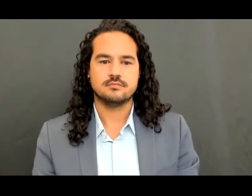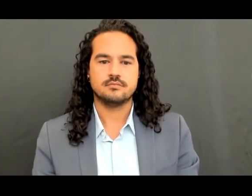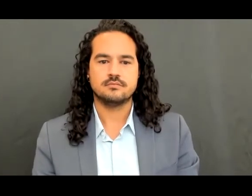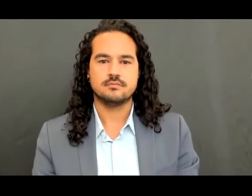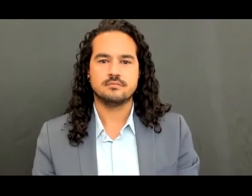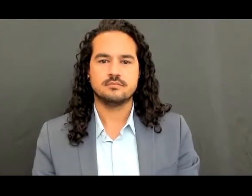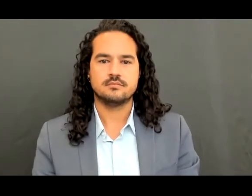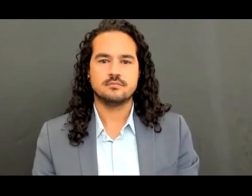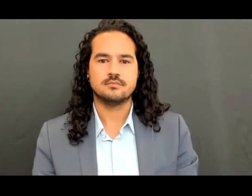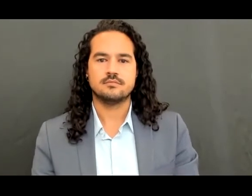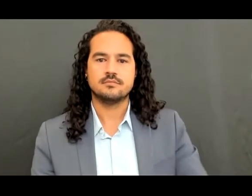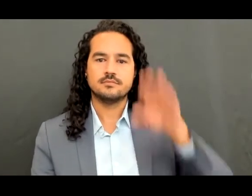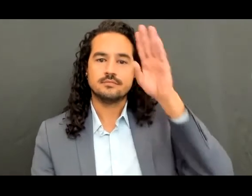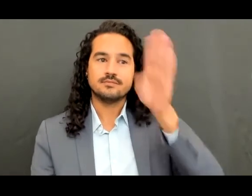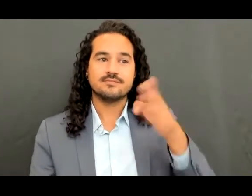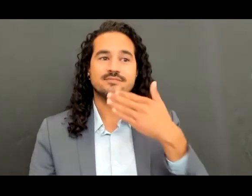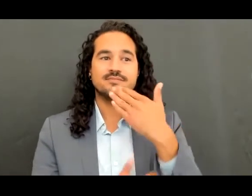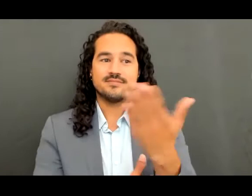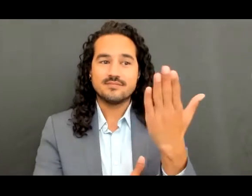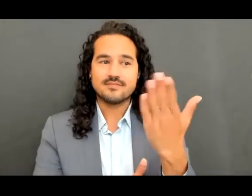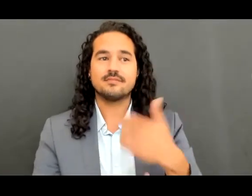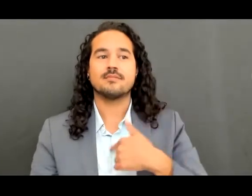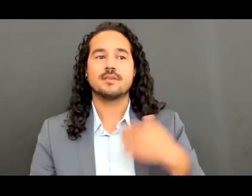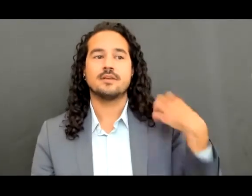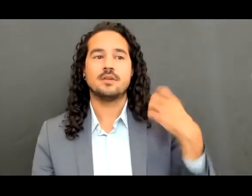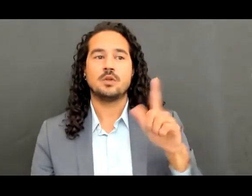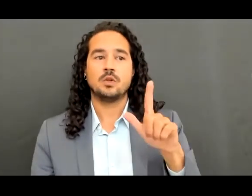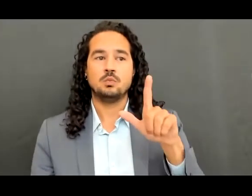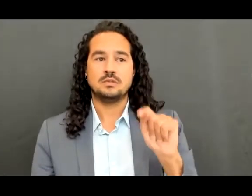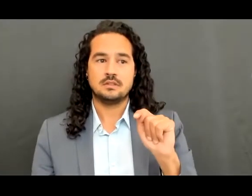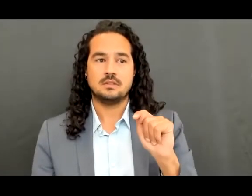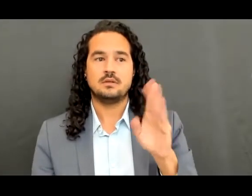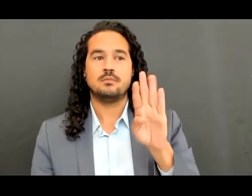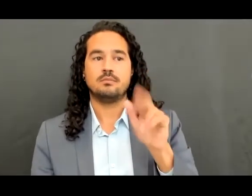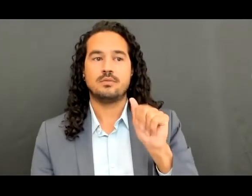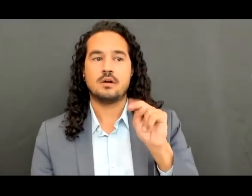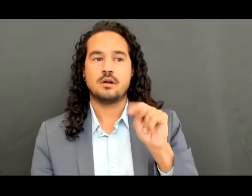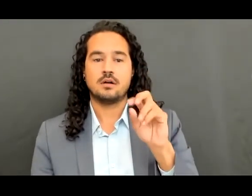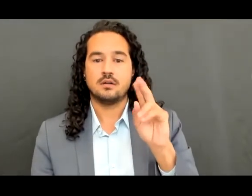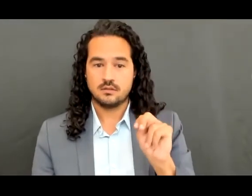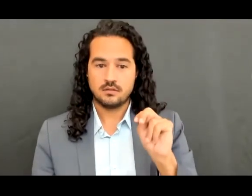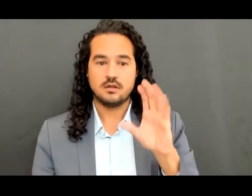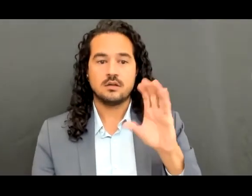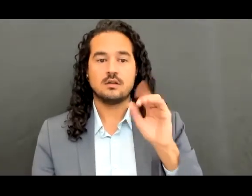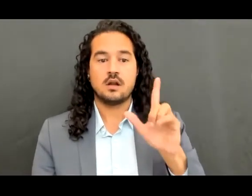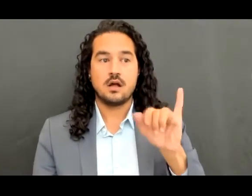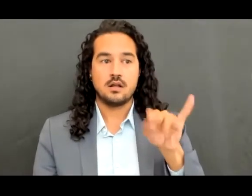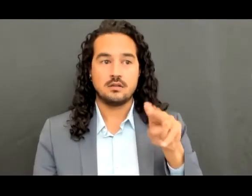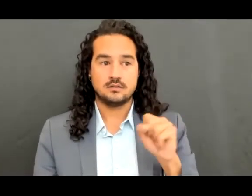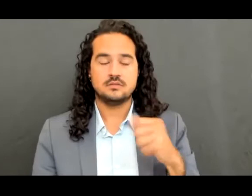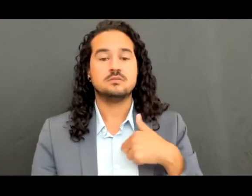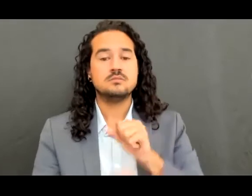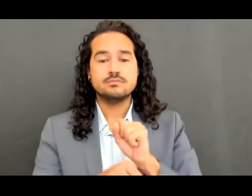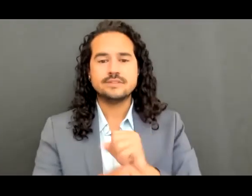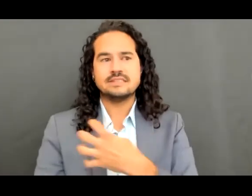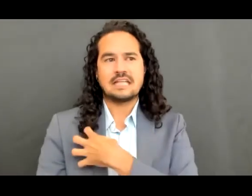Good morning, I'm Lieutenant Brennan. Muy buenos días, el señor Brennan Collins. Estoy con la oficina de Marin County del Aguacil,